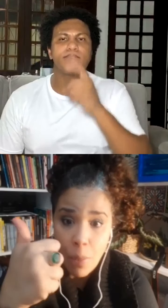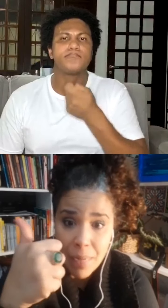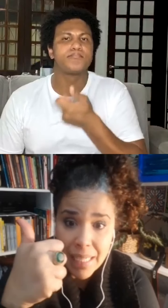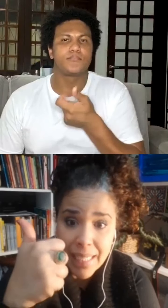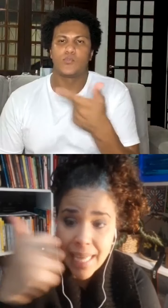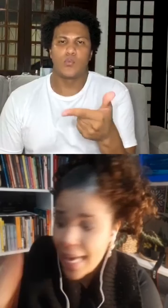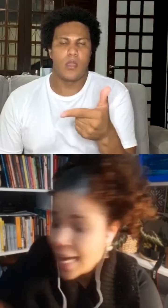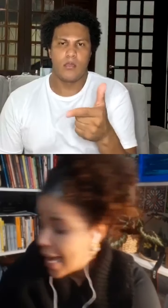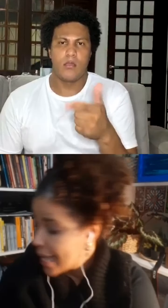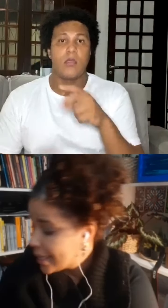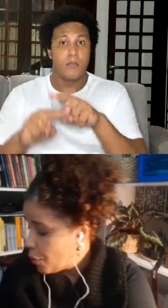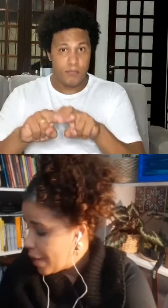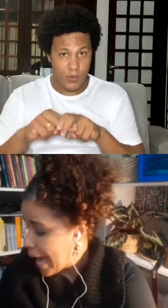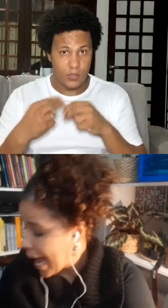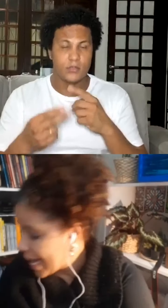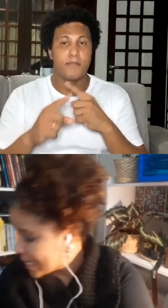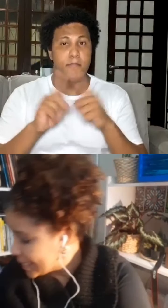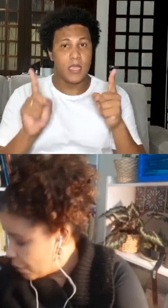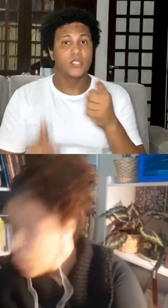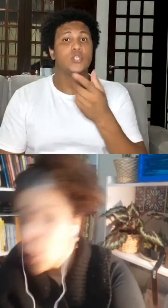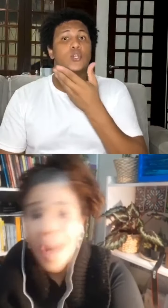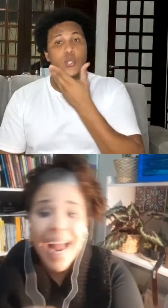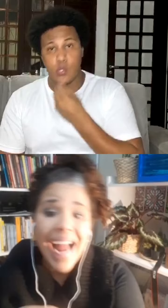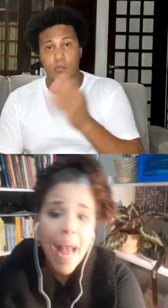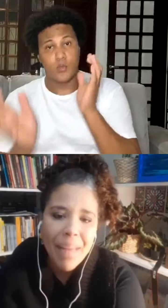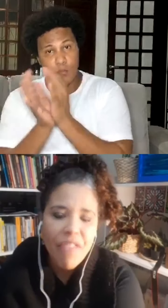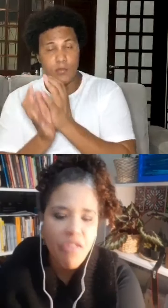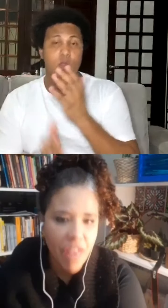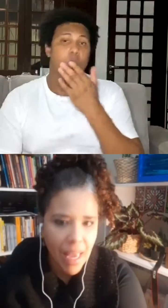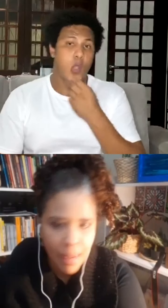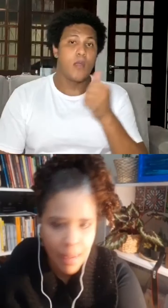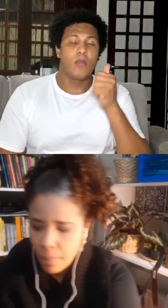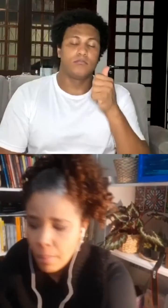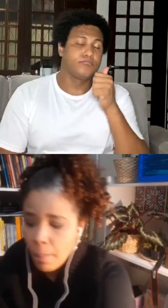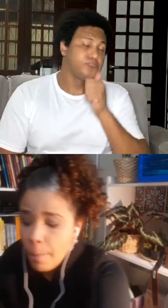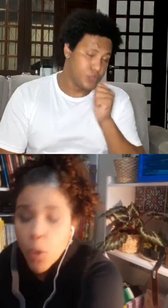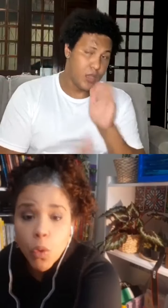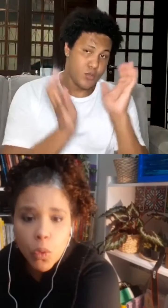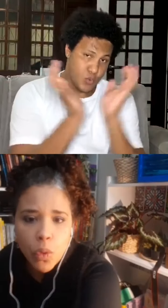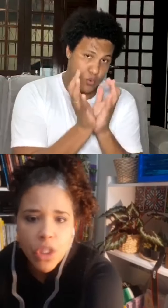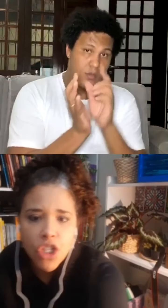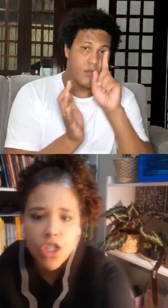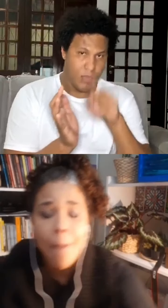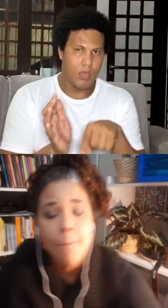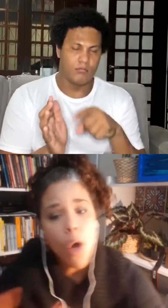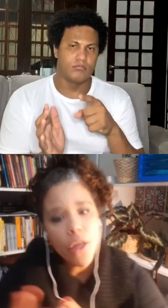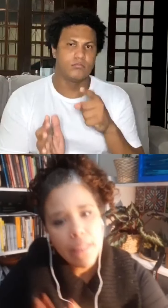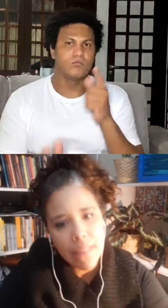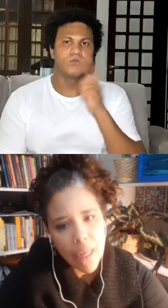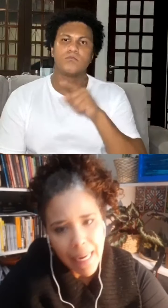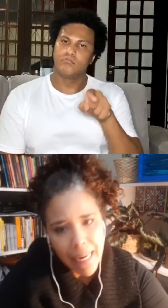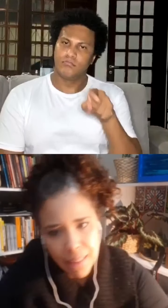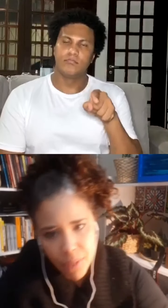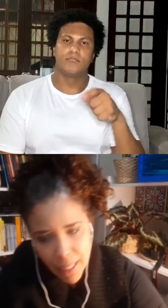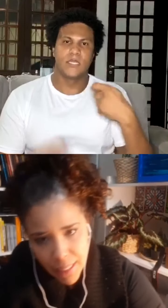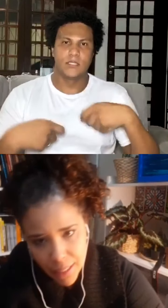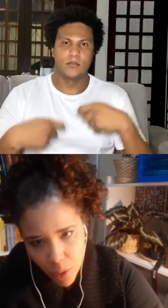para entender? Então, a lesão que o HPV produz pode ser uma